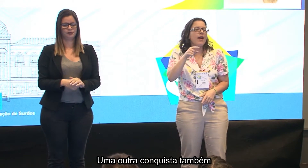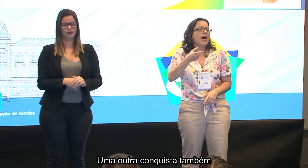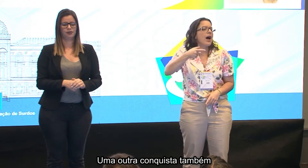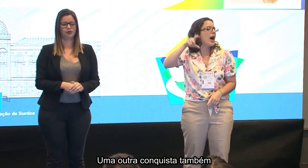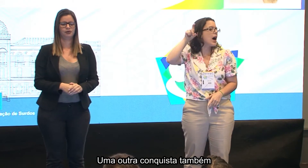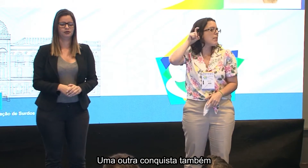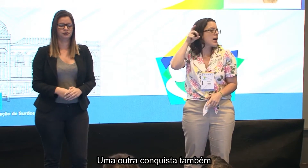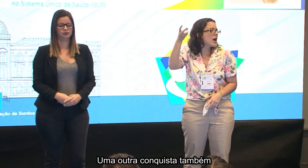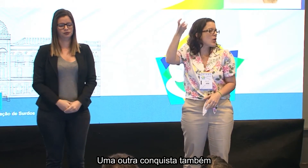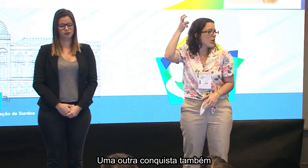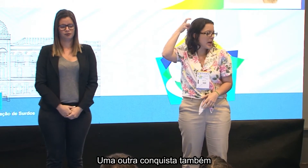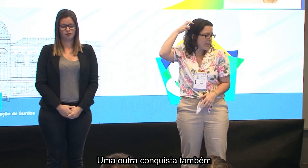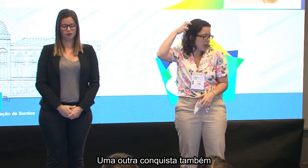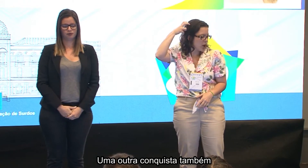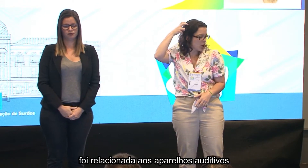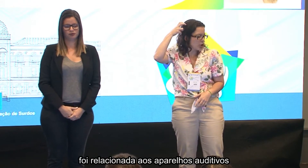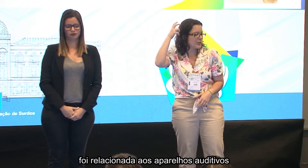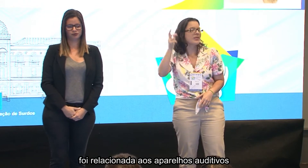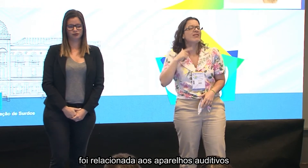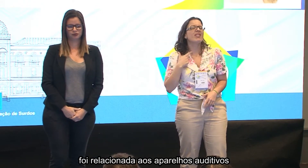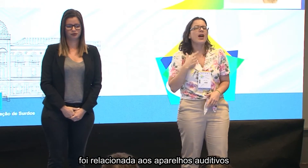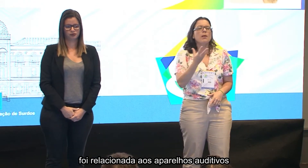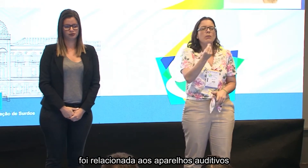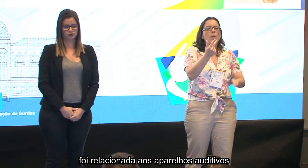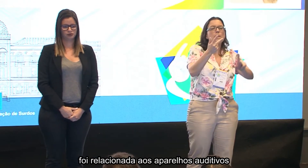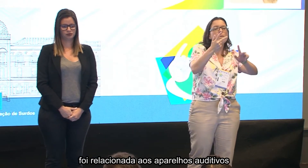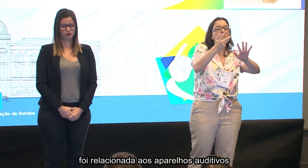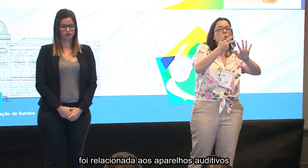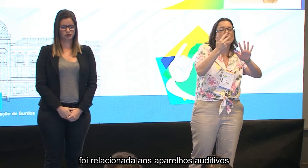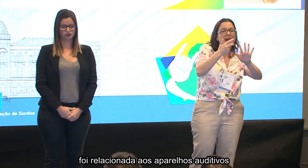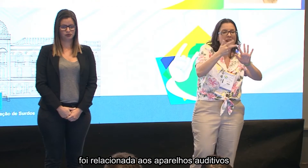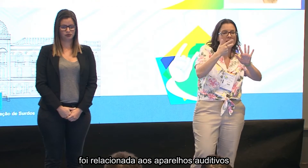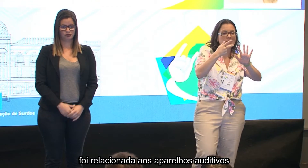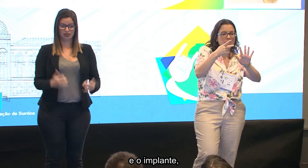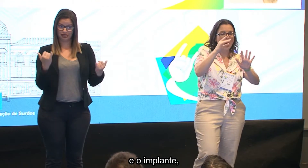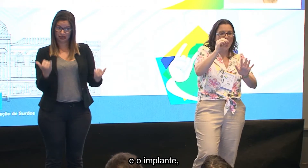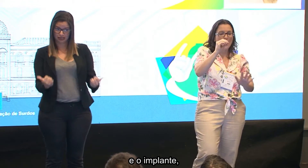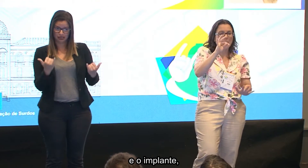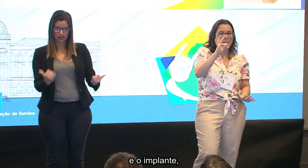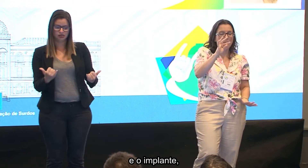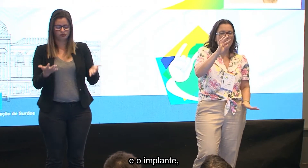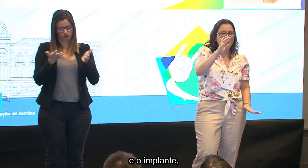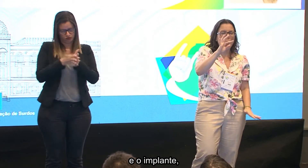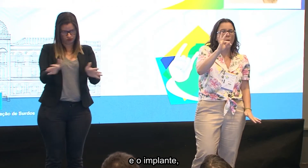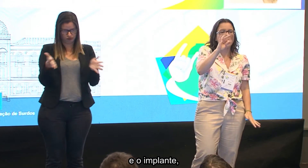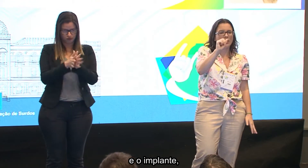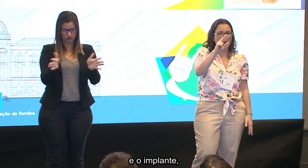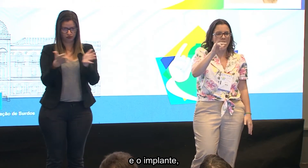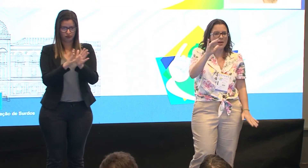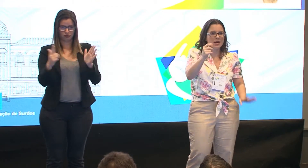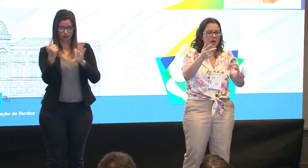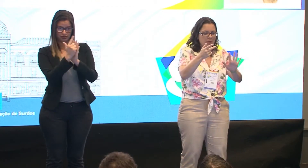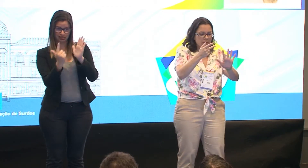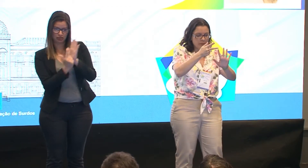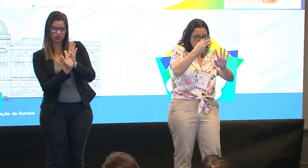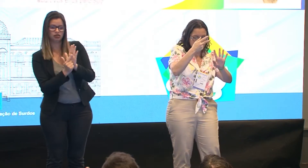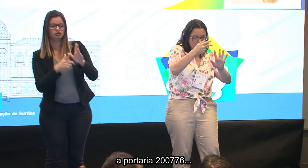Uma outra conquista também foi relacionada aos aparelhos auditivos e o implante também.